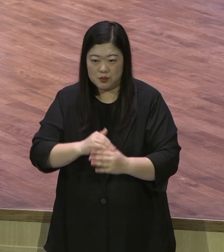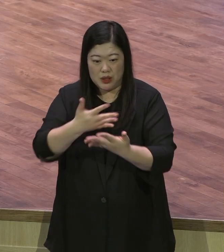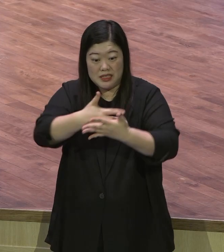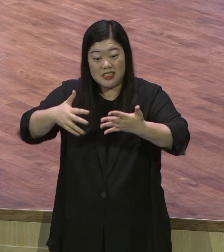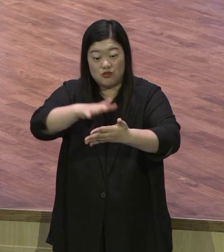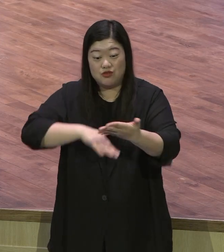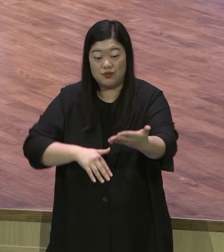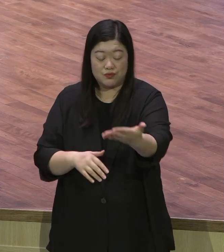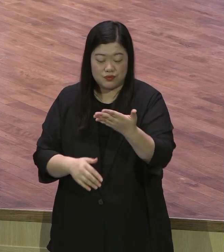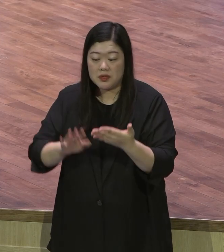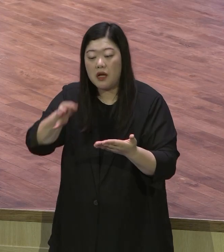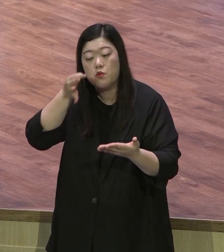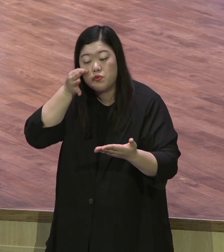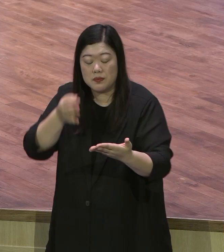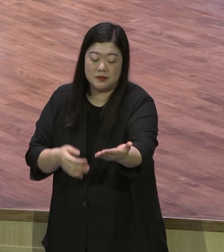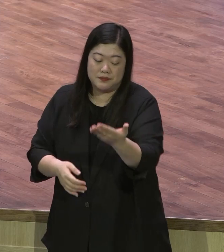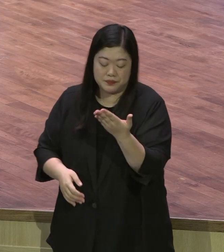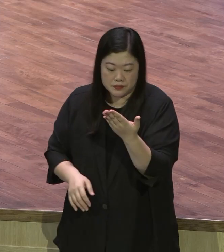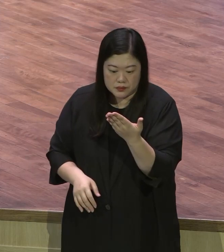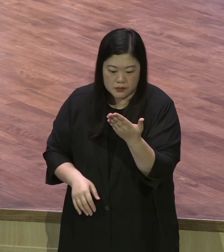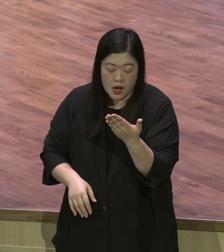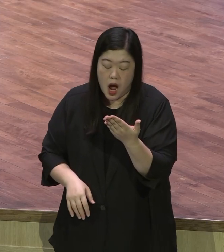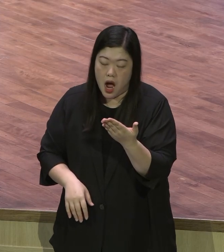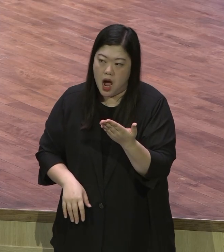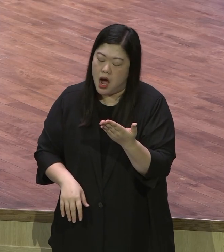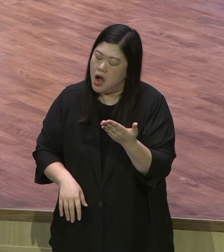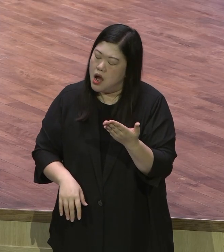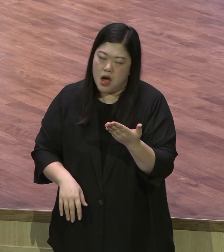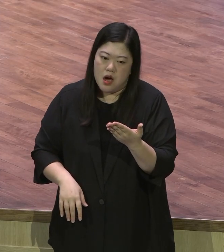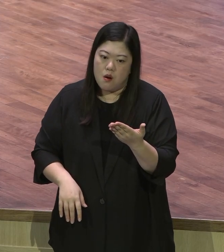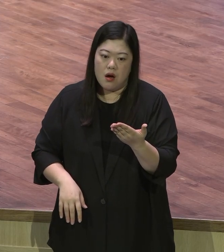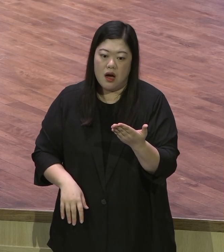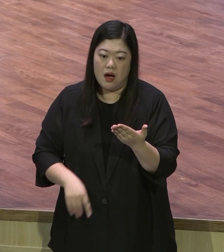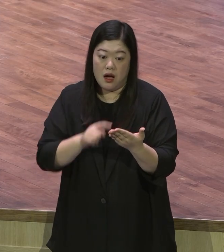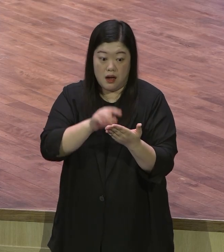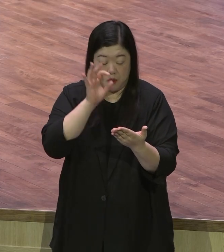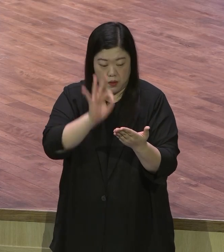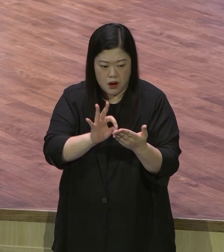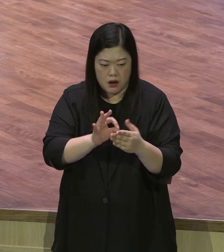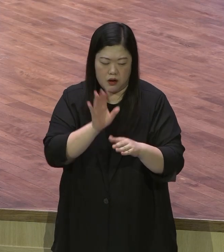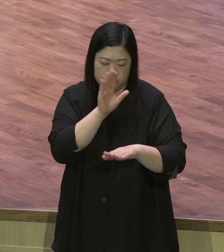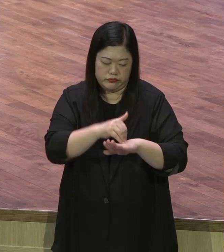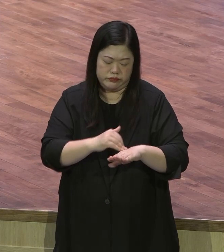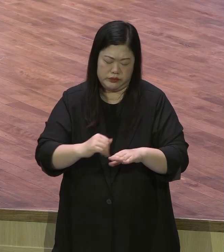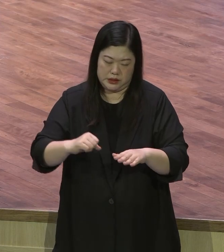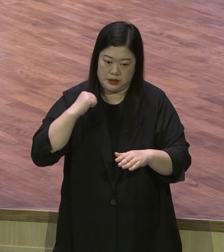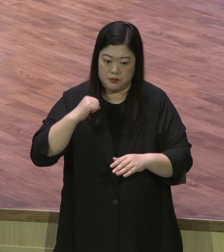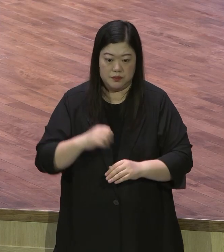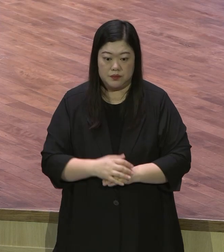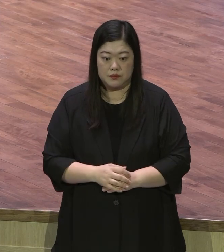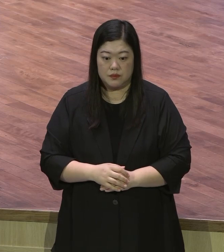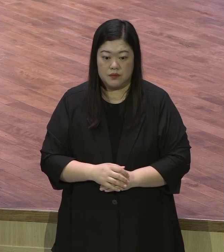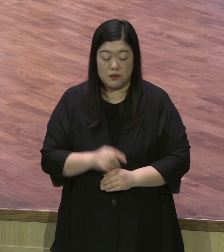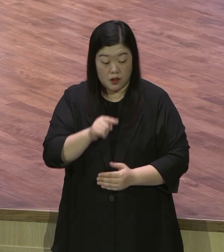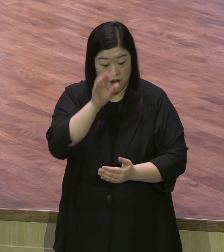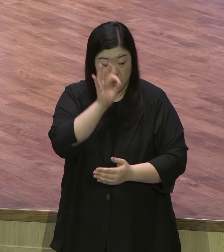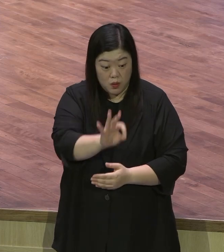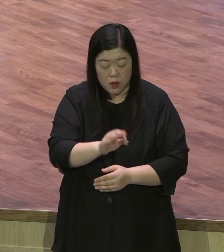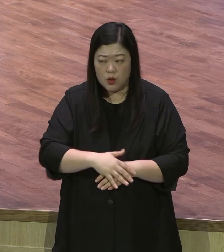없어요. 간문 대대로 그걸 저주라 그래. 부모가 가난하면 자식도 가난해. 95%가 한국 사람 통계가